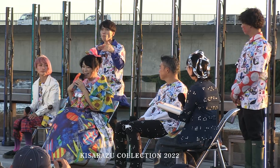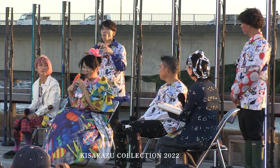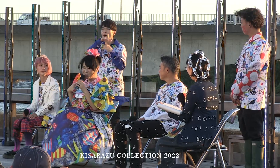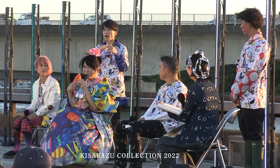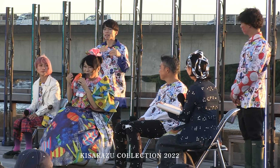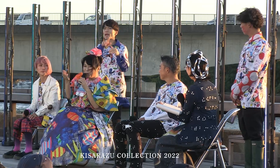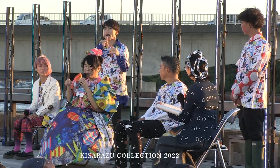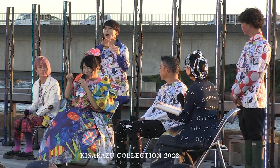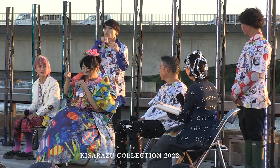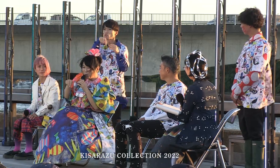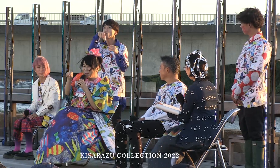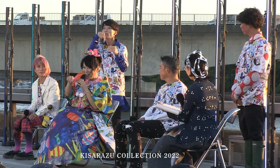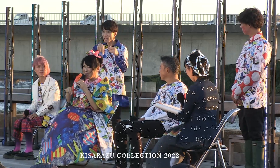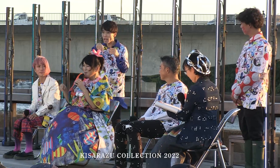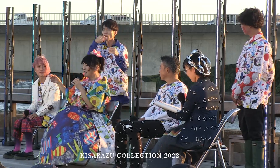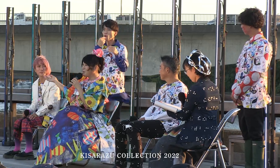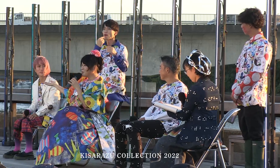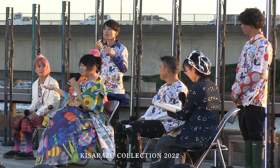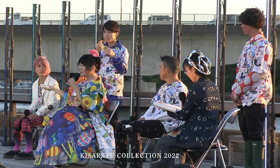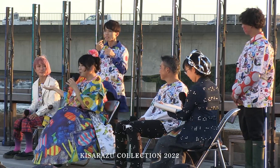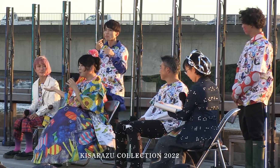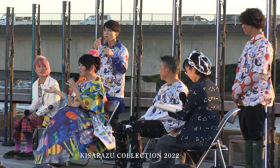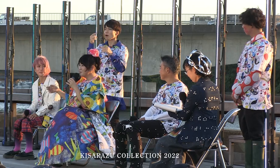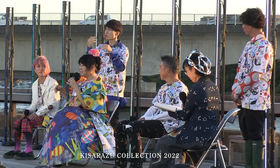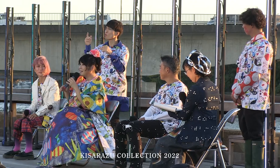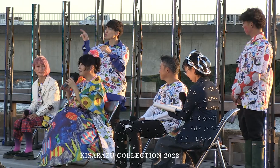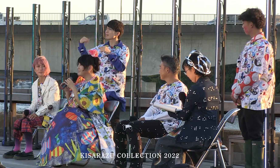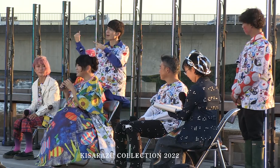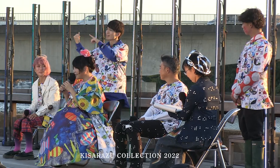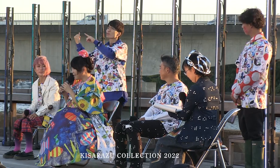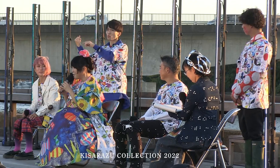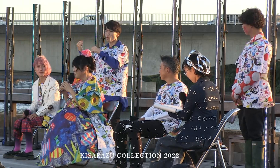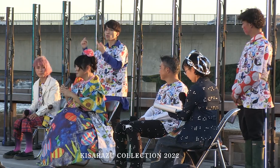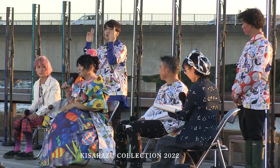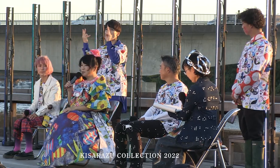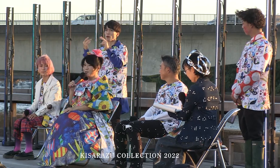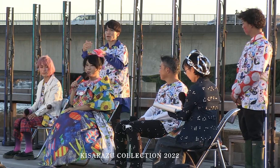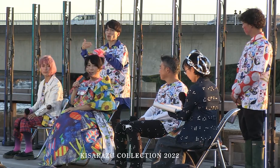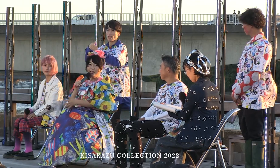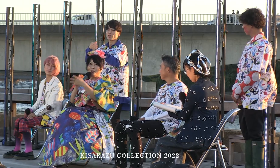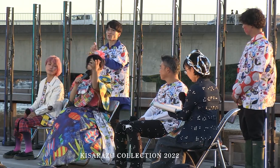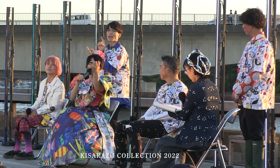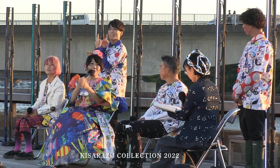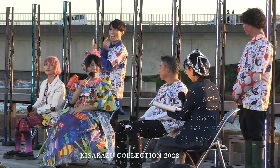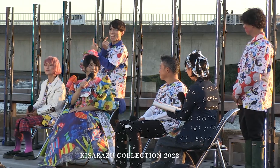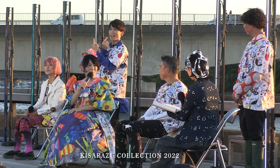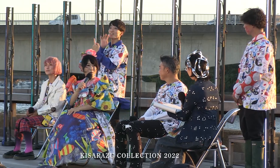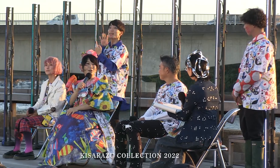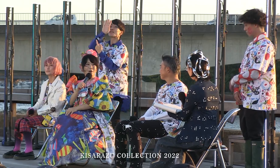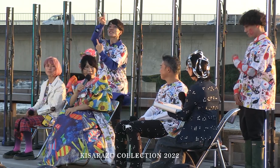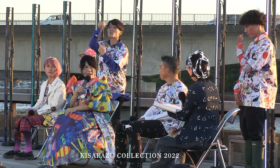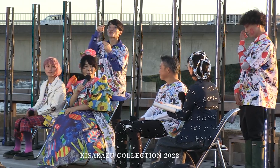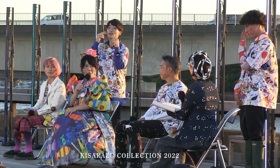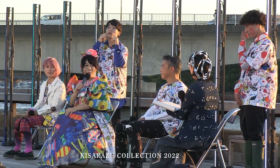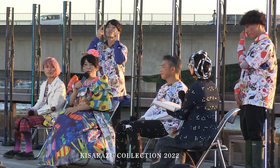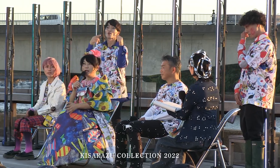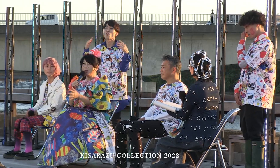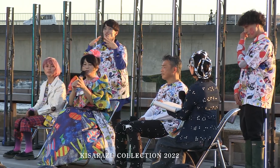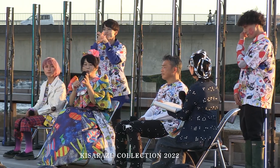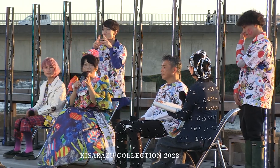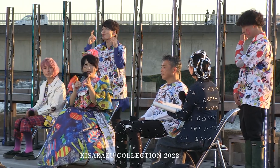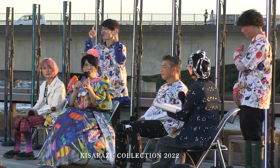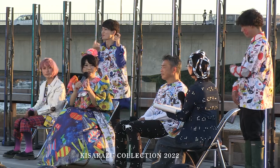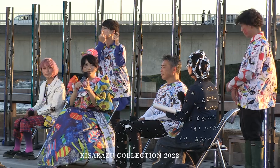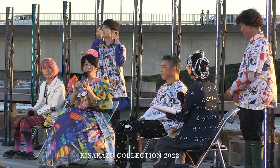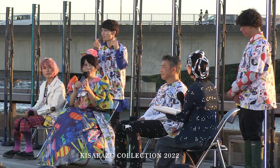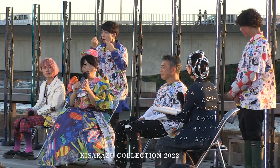役の相手役のところを行読んで、台本のセリフ覚えの付き合ったしてね、その後一緒に竜宮城行った思い出とかね、プライ